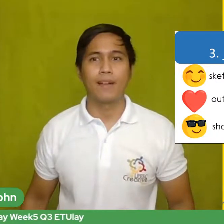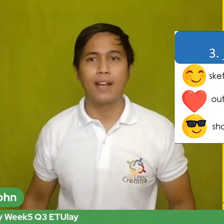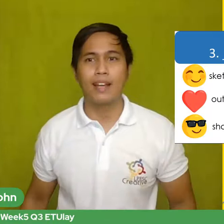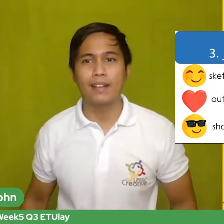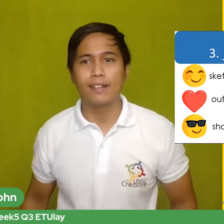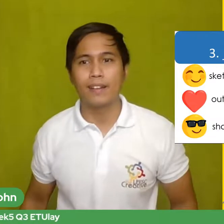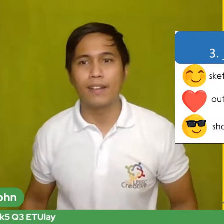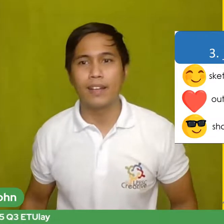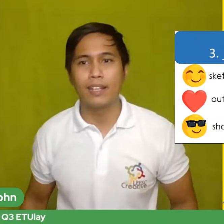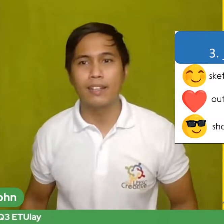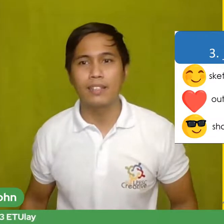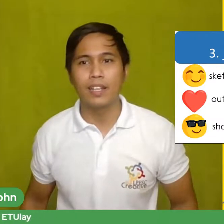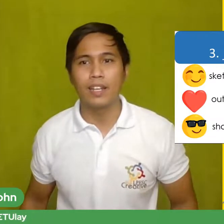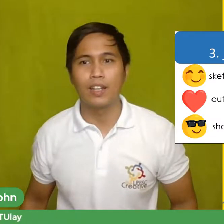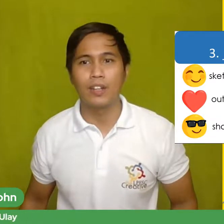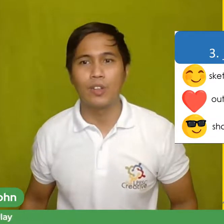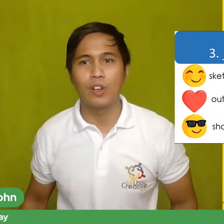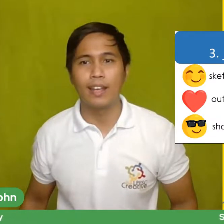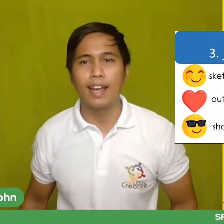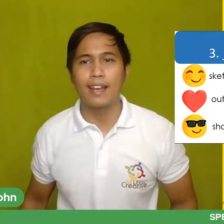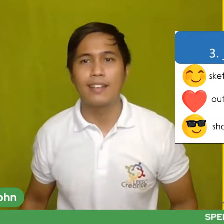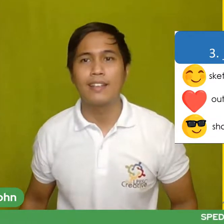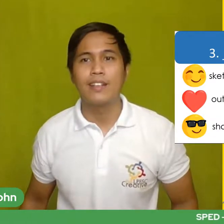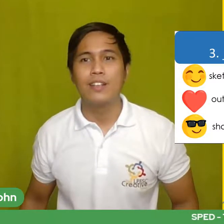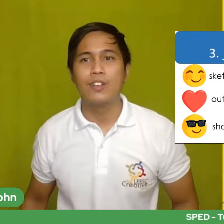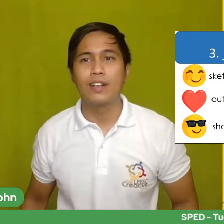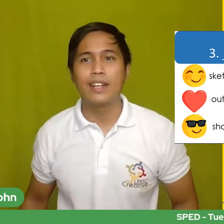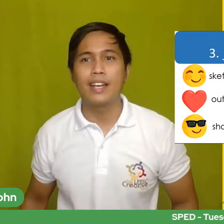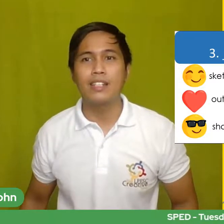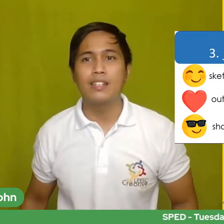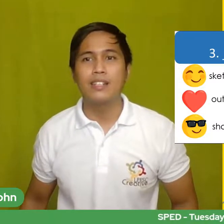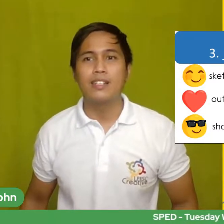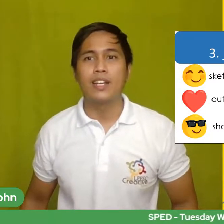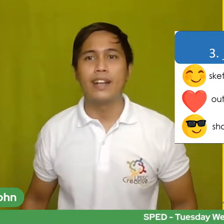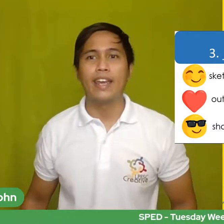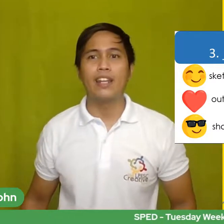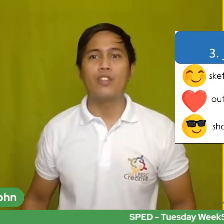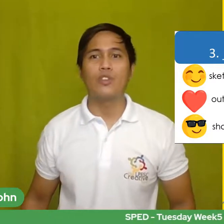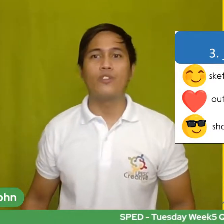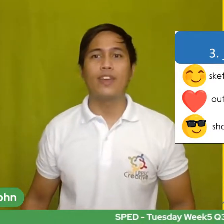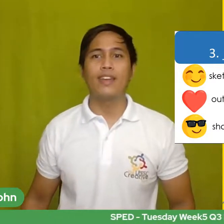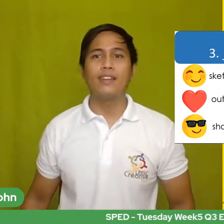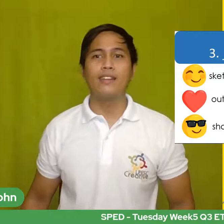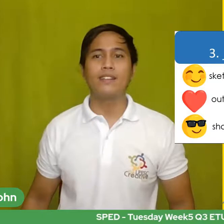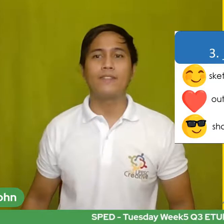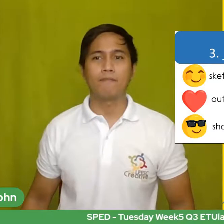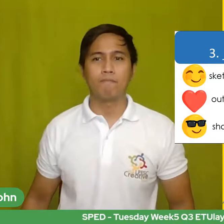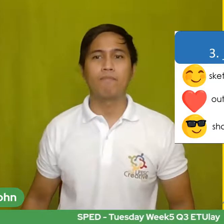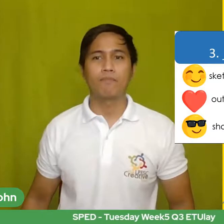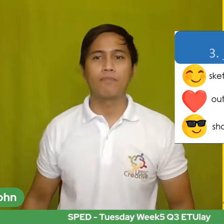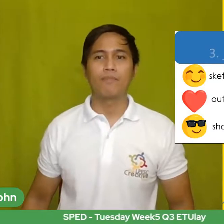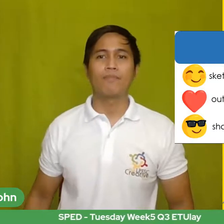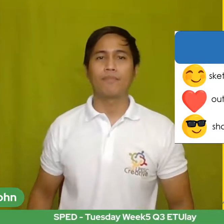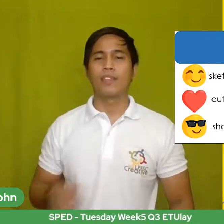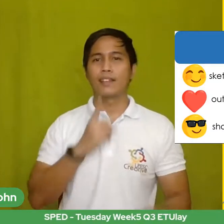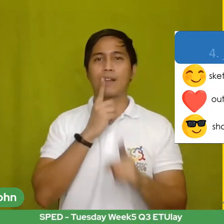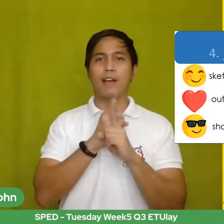Tama. Okay. Si Noria. Noria, Janeri, Joven. Tama kayo.